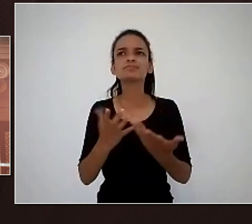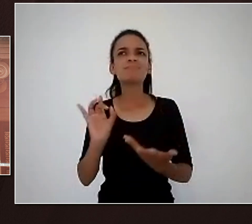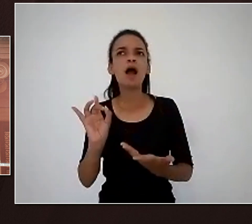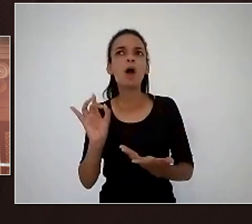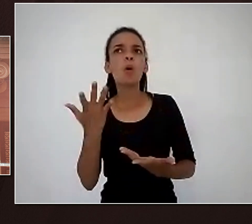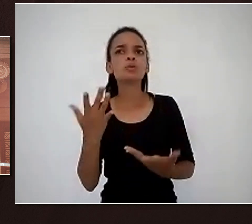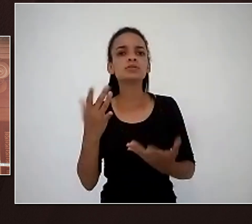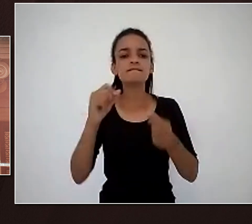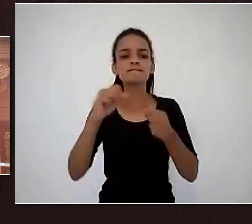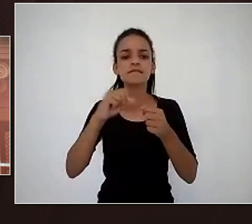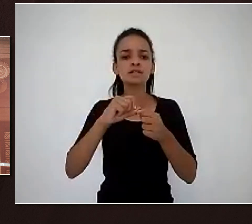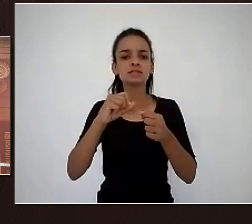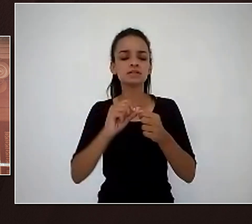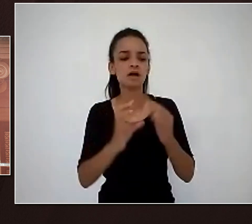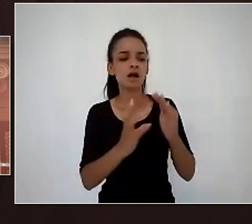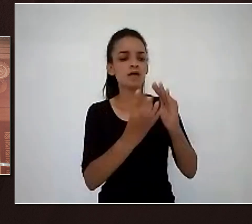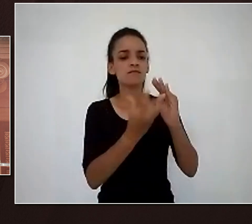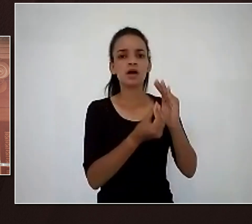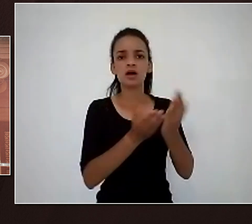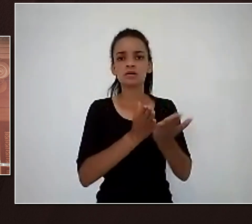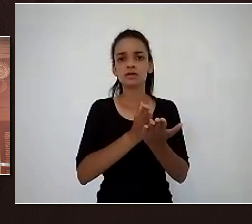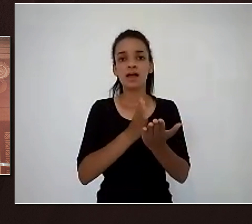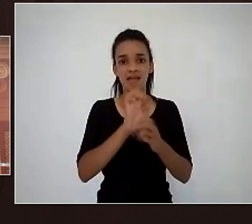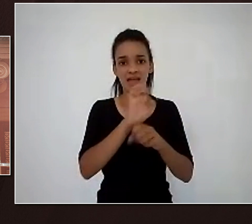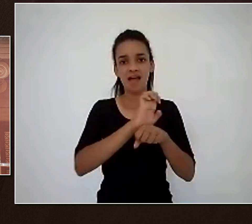da degradação, tá bom? Então,